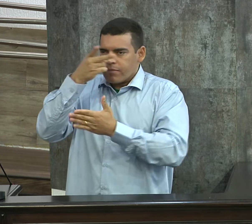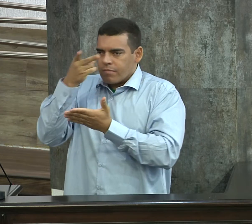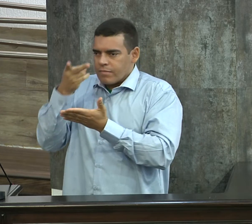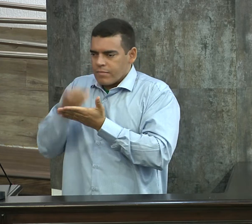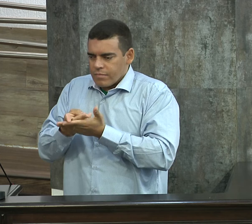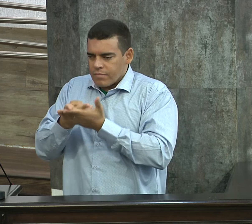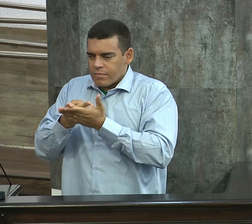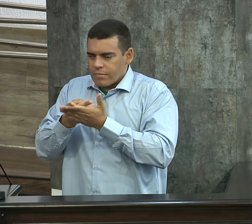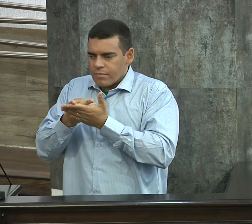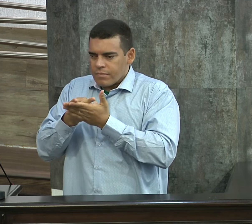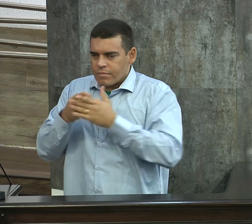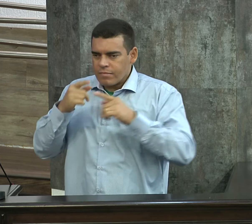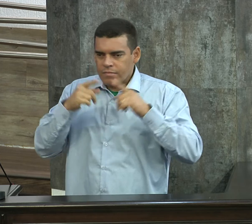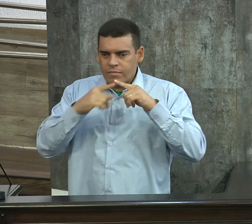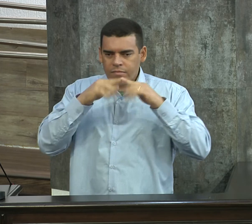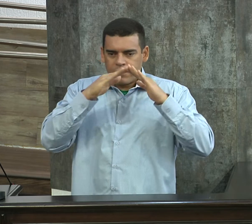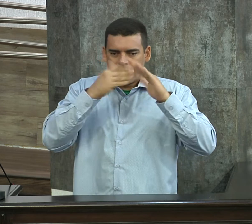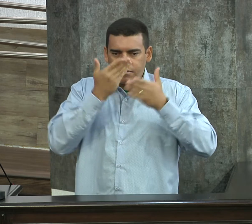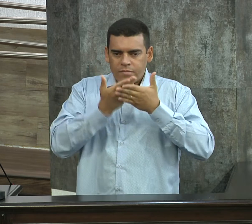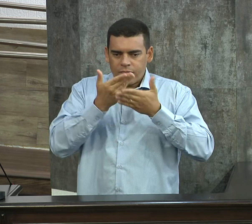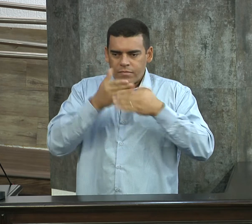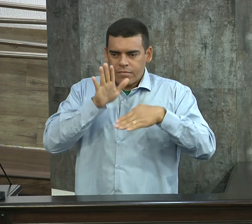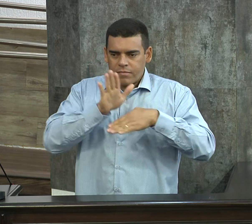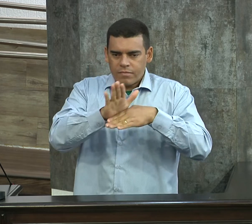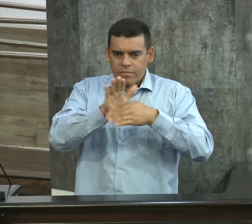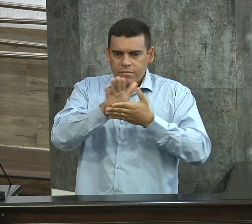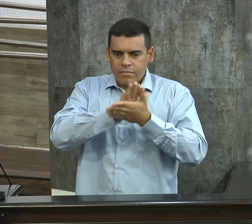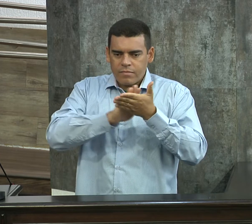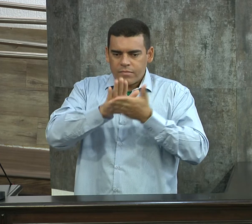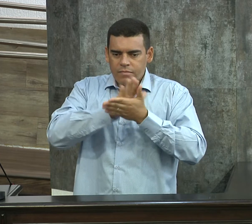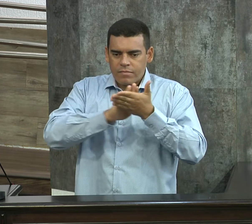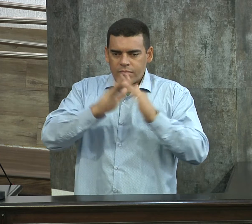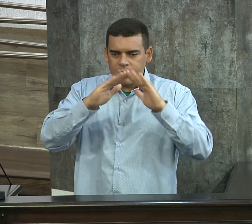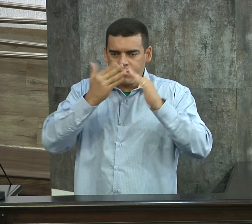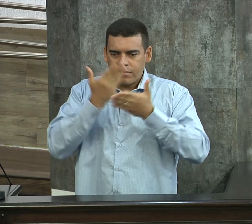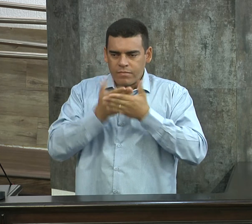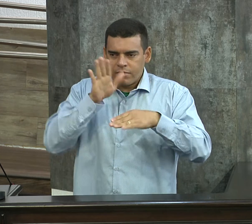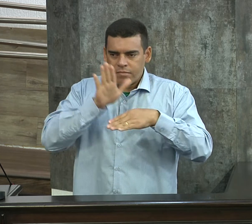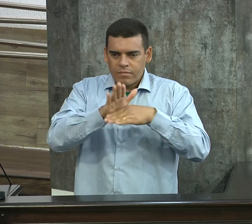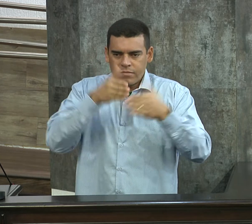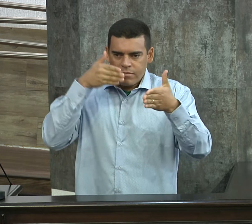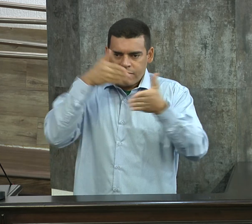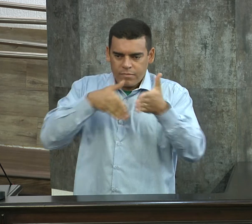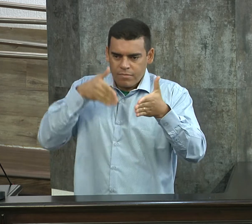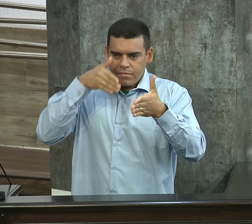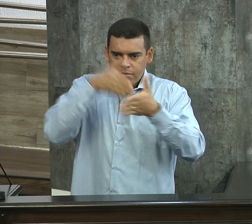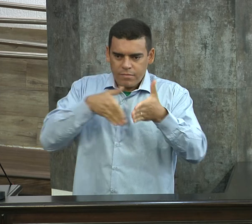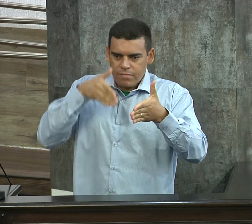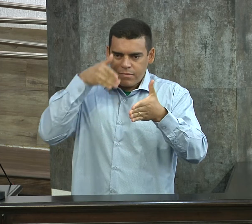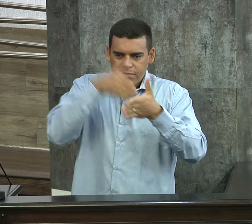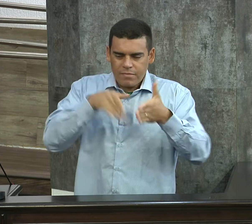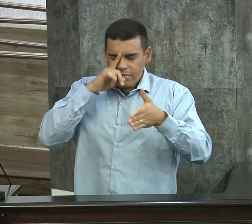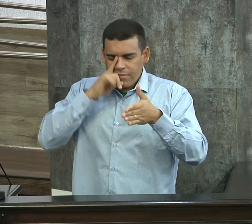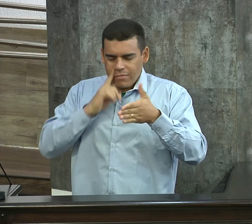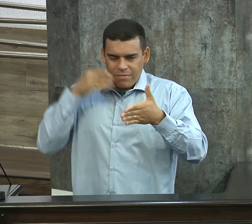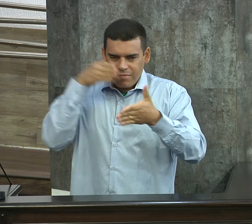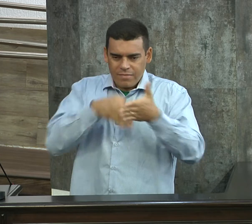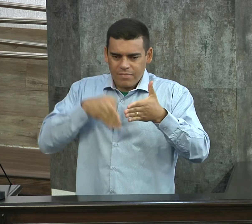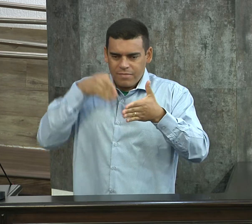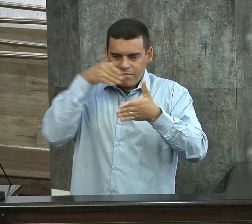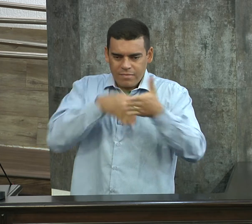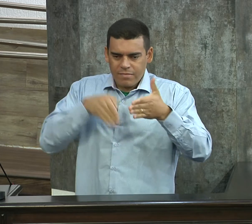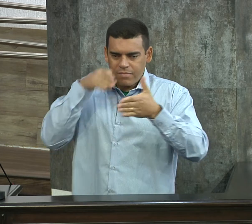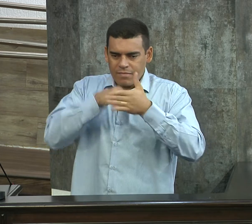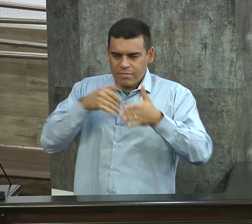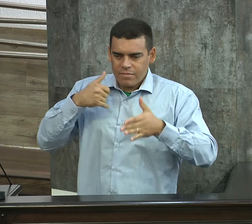pais também não tinham informação nenhuma, né? A escola não tinha uma relação entre escola, família,